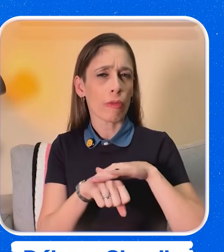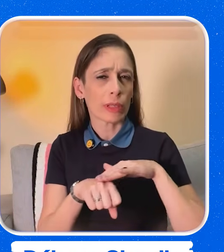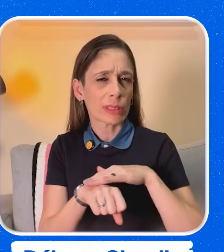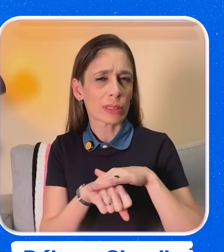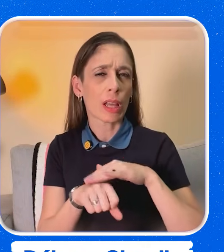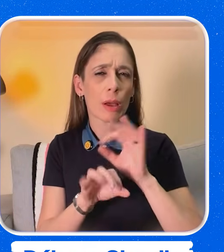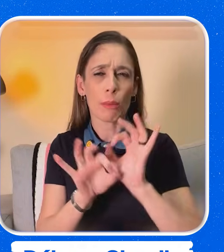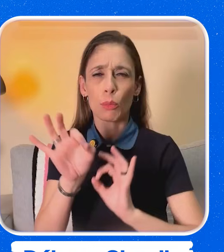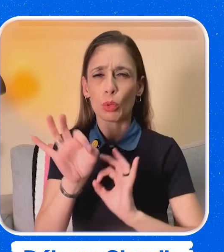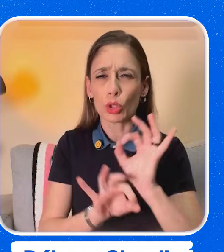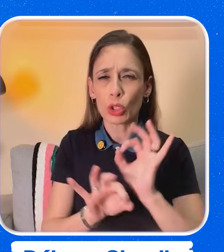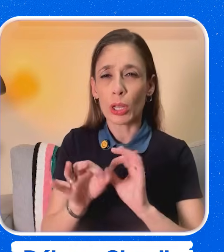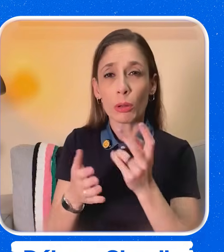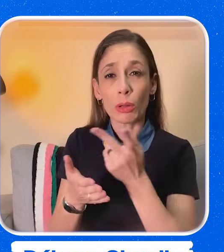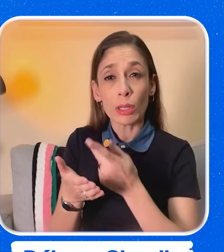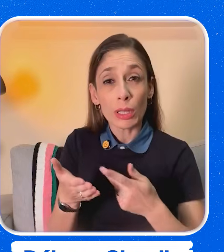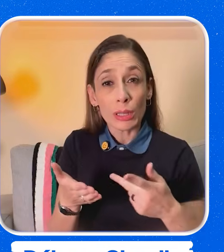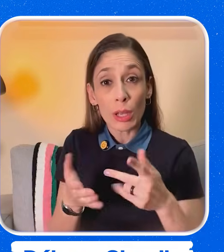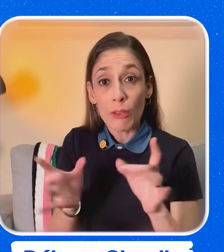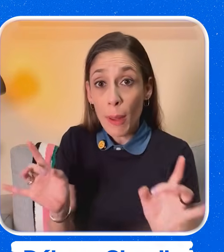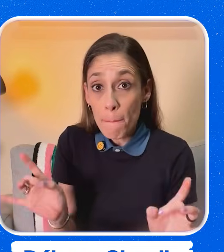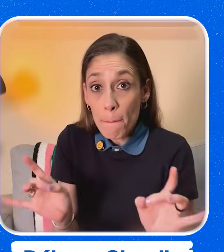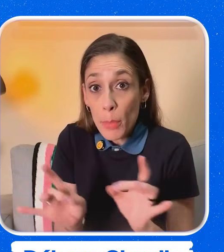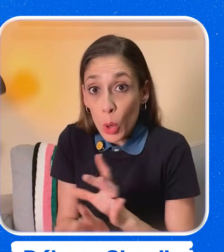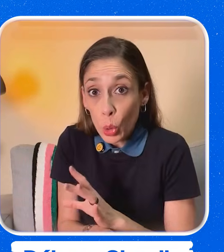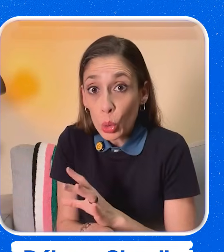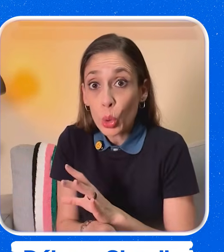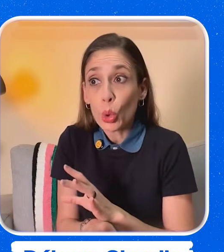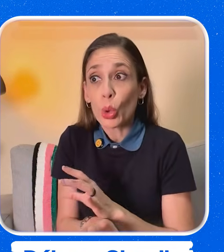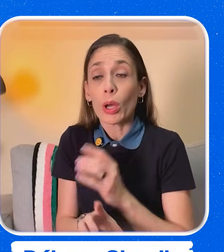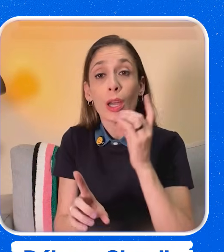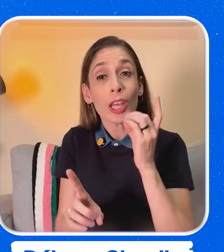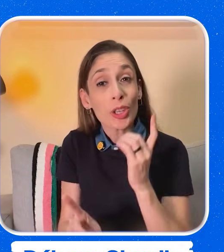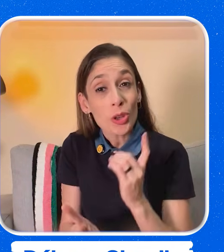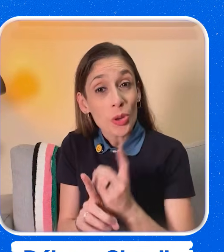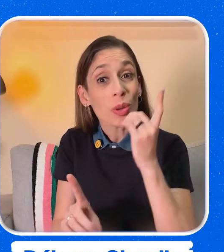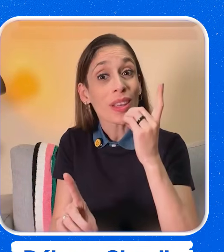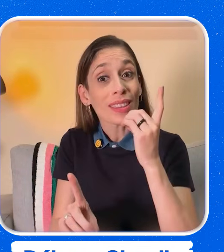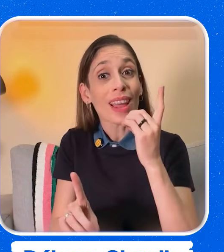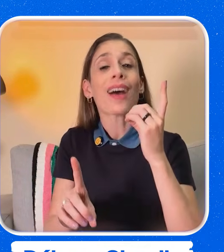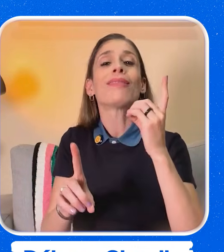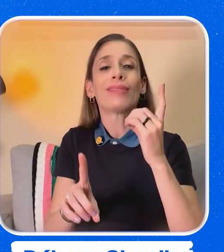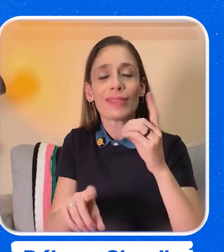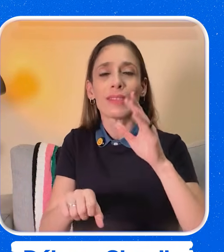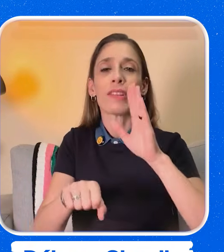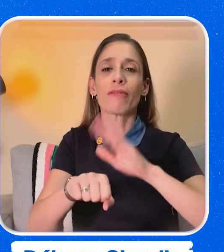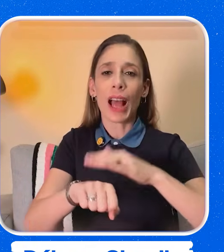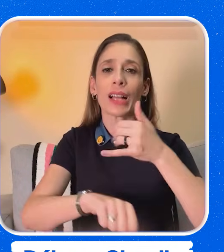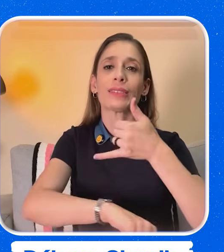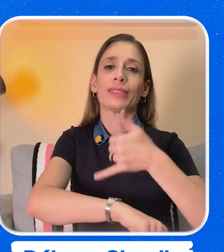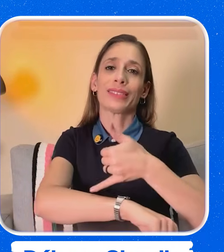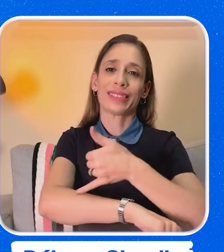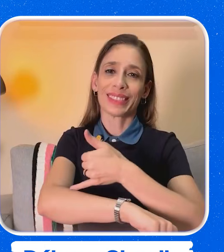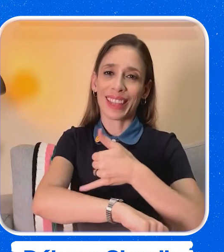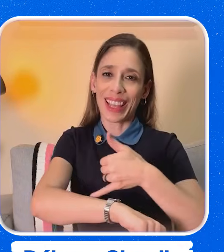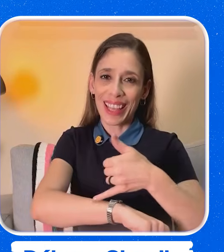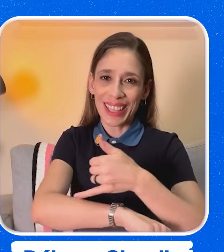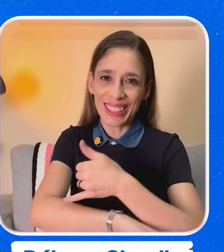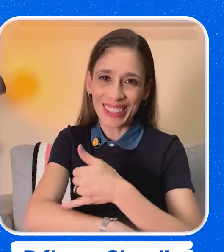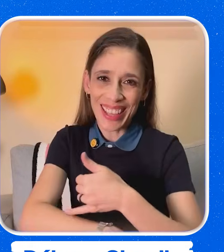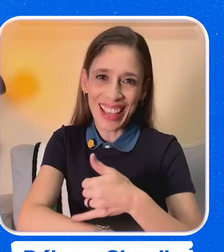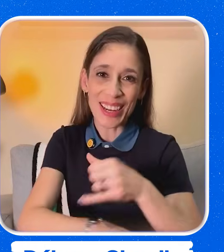deixar o desenho pronto e na primeira oportunidade a gente pode estar fazendo esse marco aí, né? De